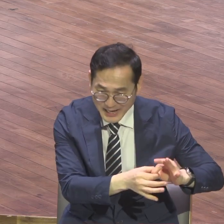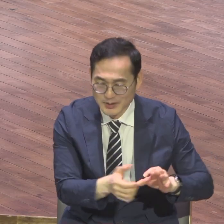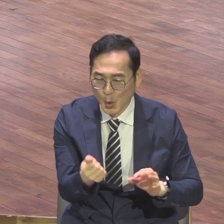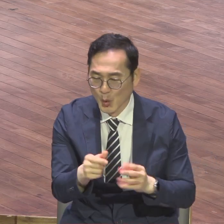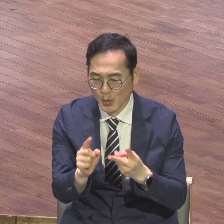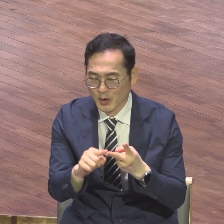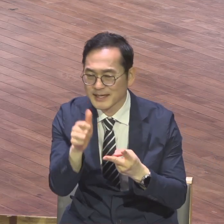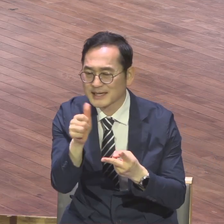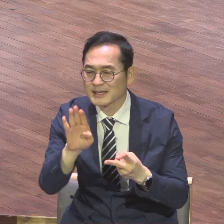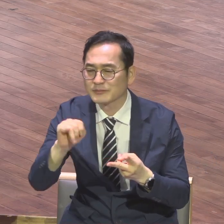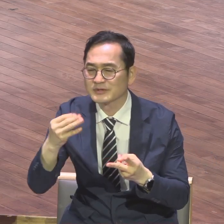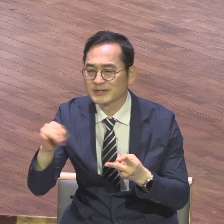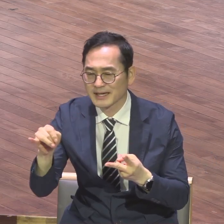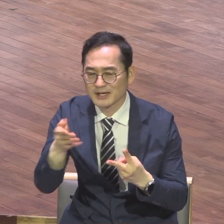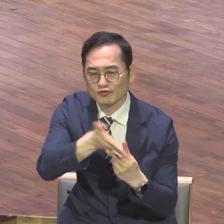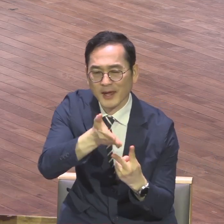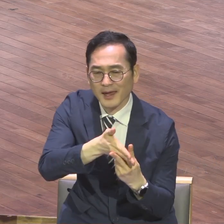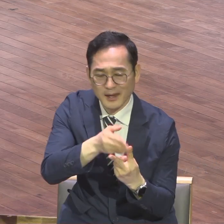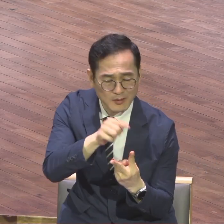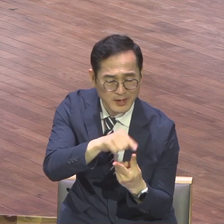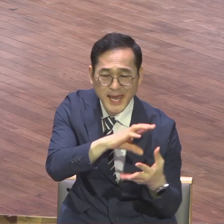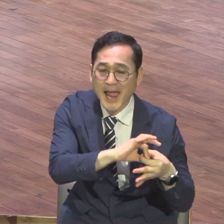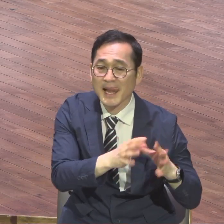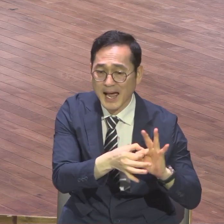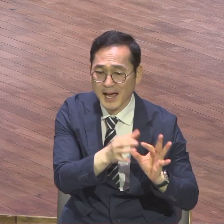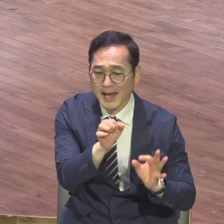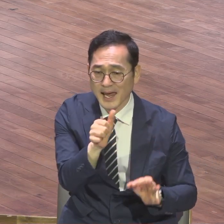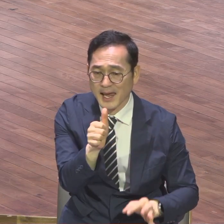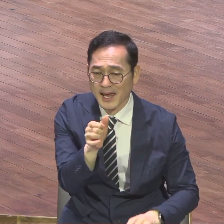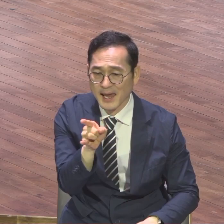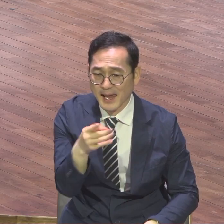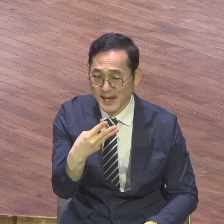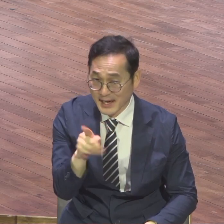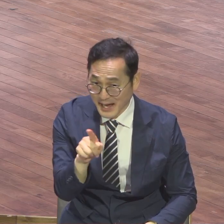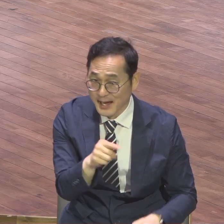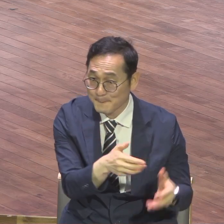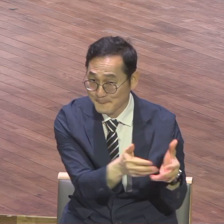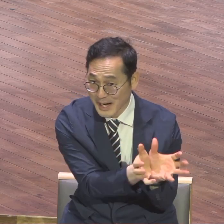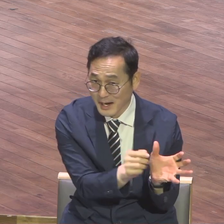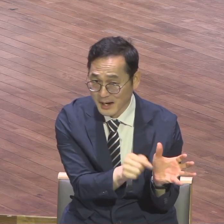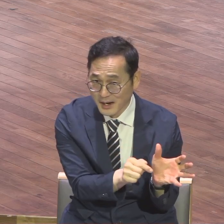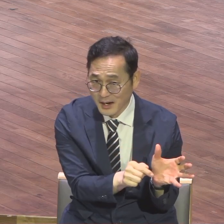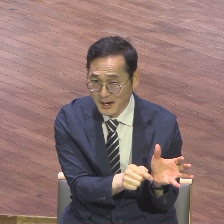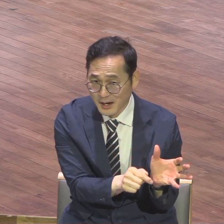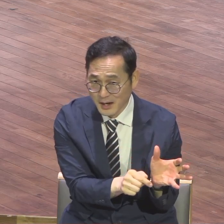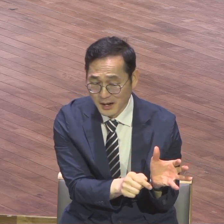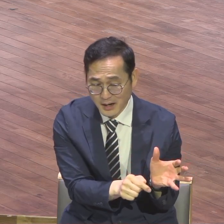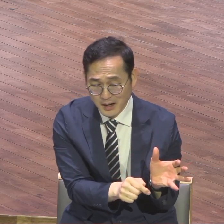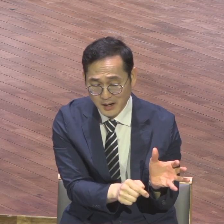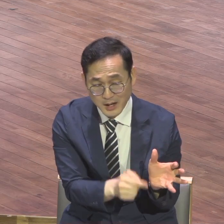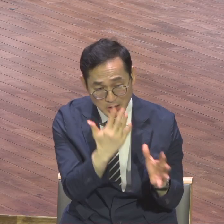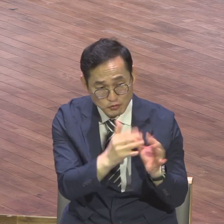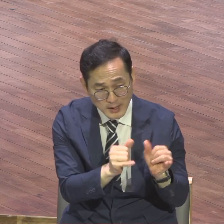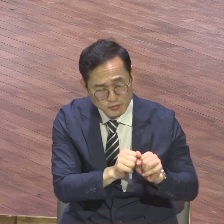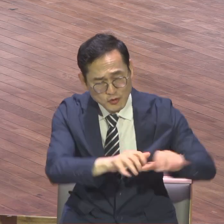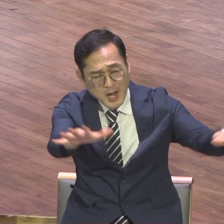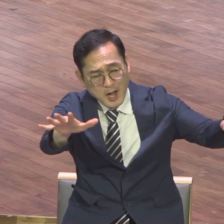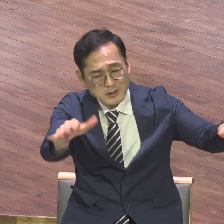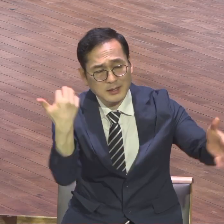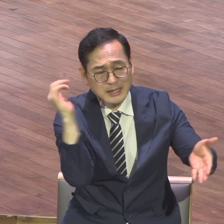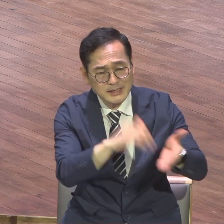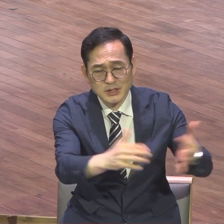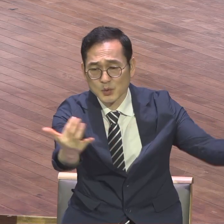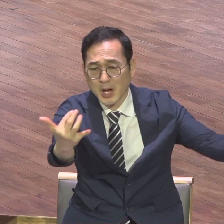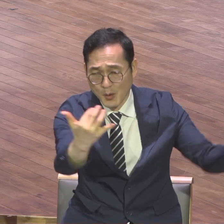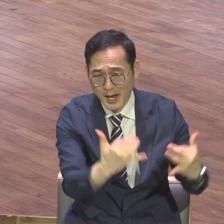자, 이 사람들이 다른 나라에 살다가 이스라엘 유대인이니까 돌아오는 겁니다. 이스라엘로